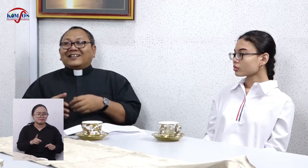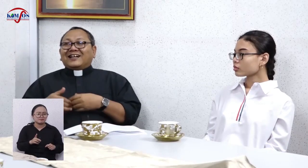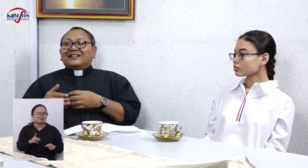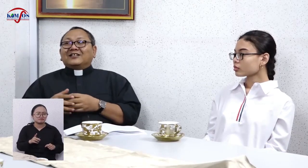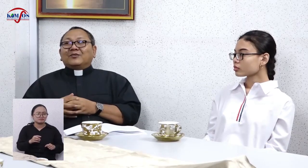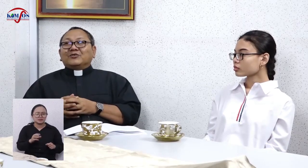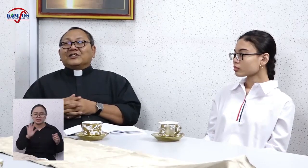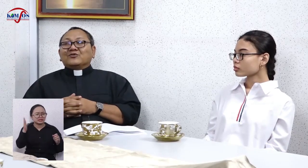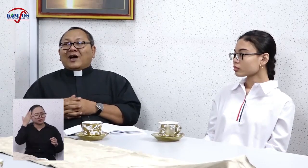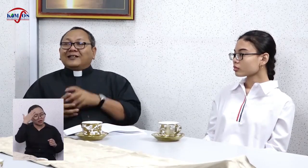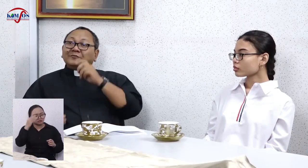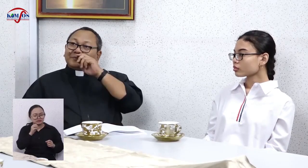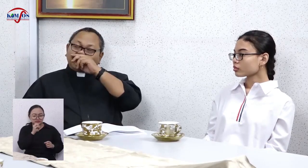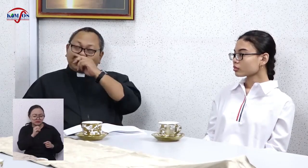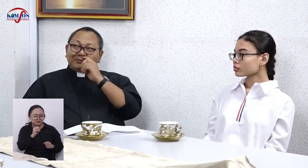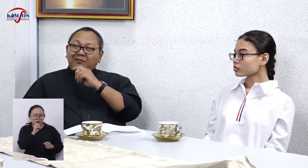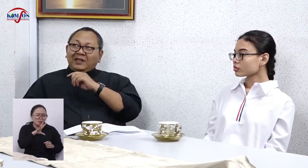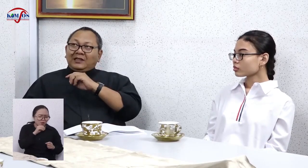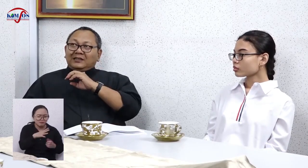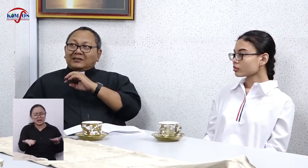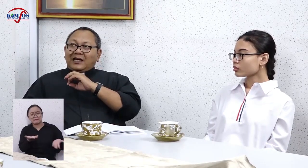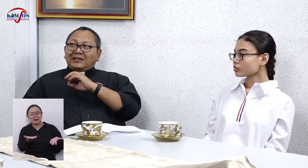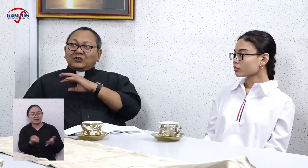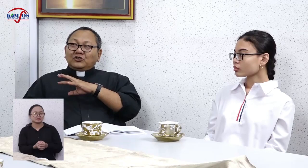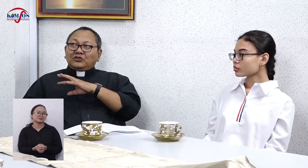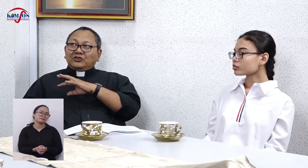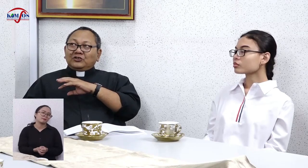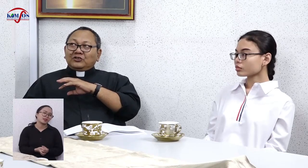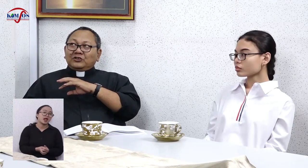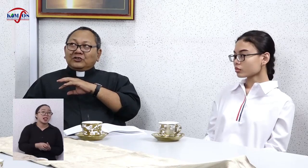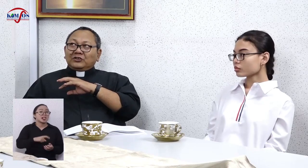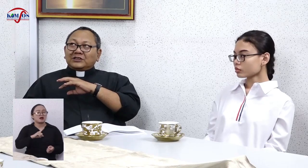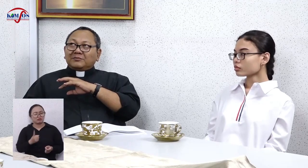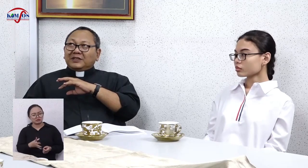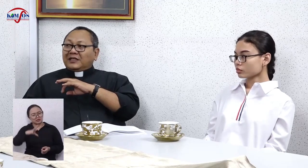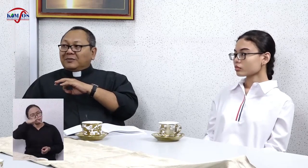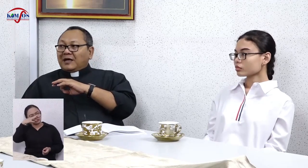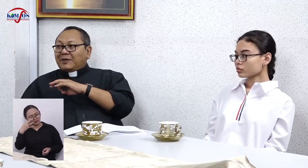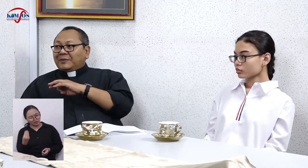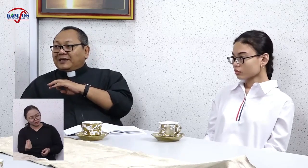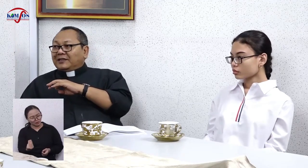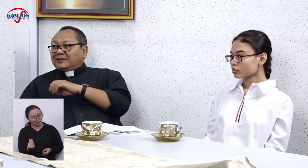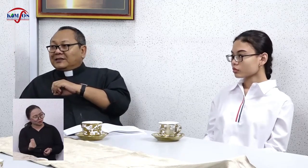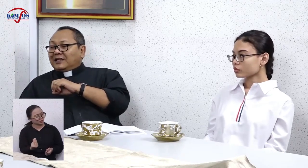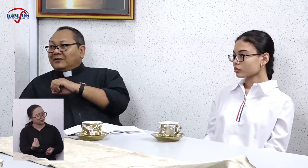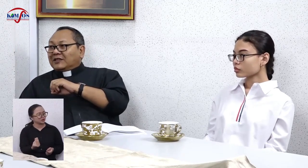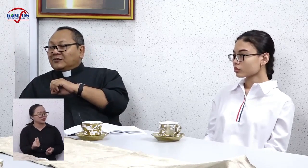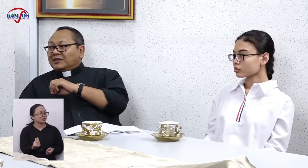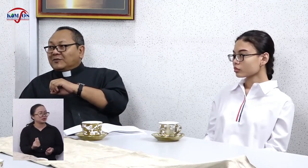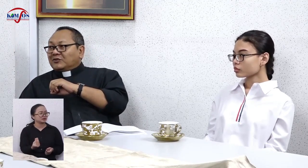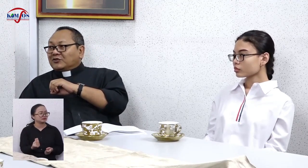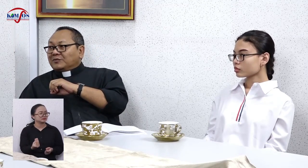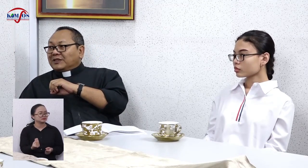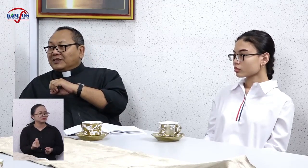inilah yang Puji Tuhan di tahun 19 berapa Mel ya yang